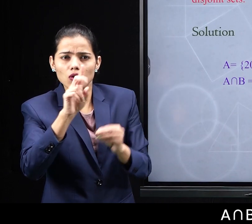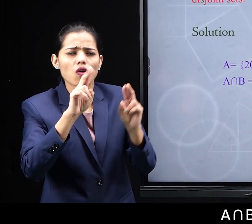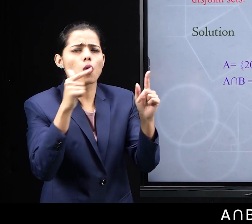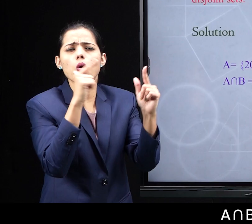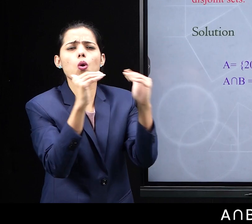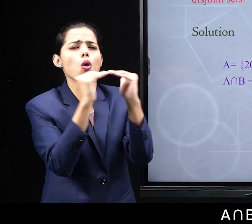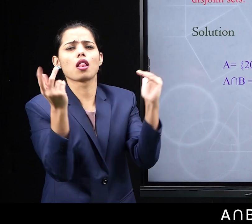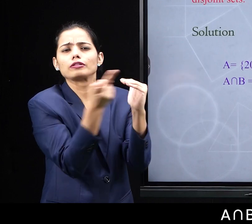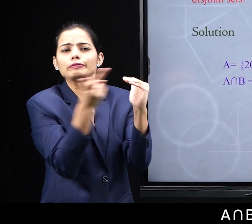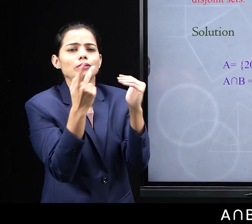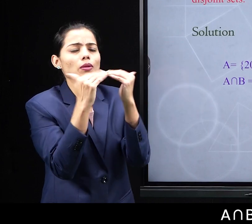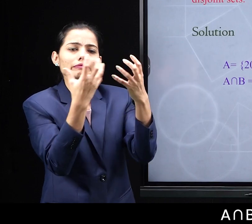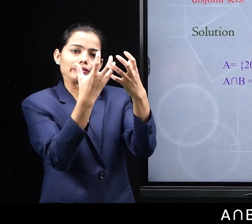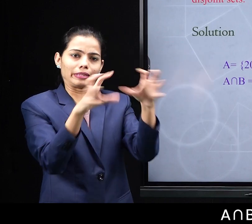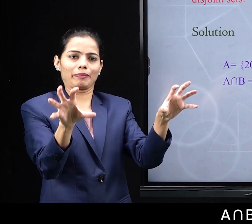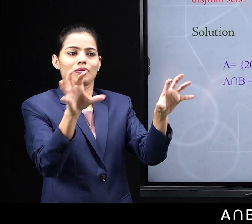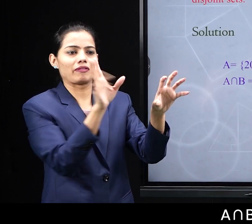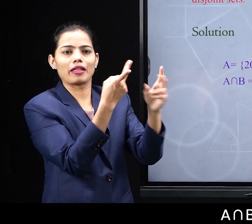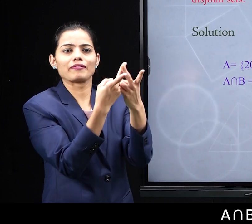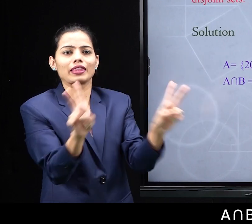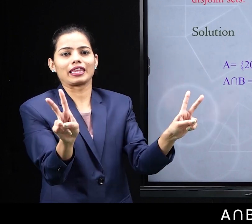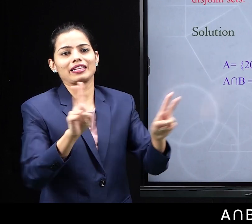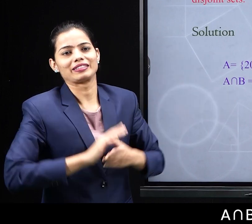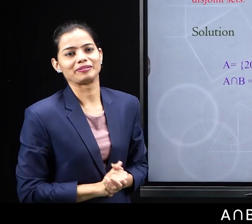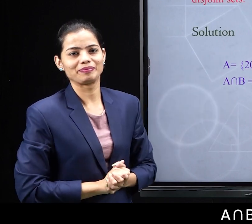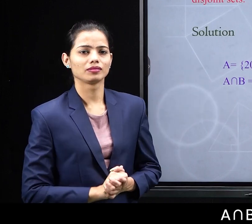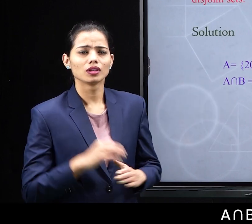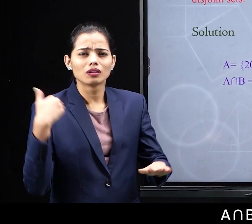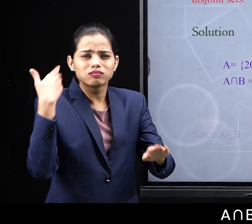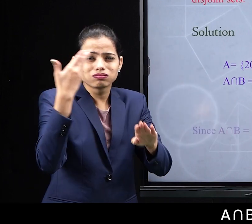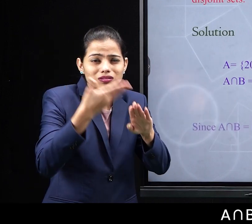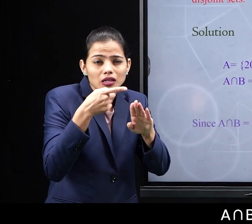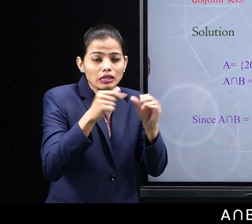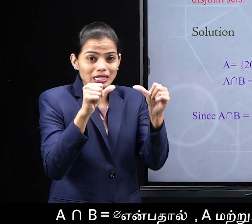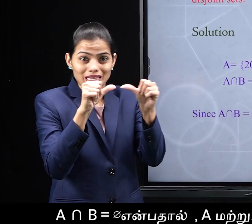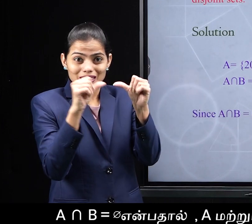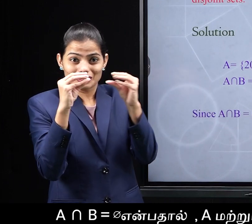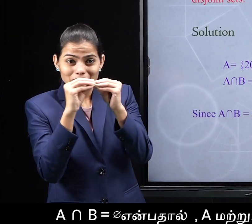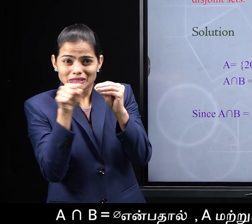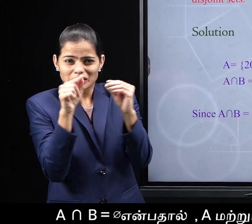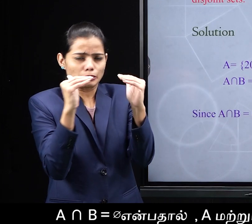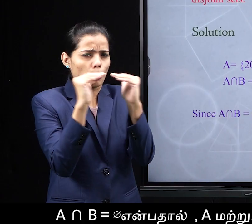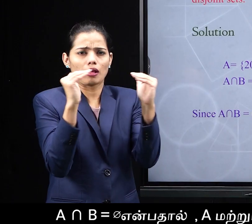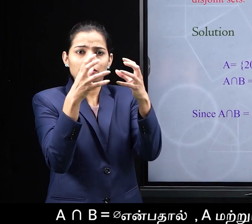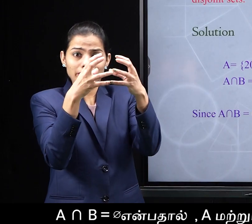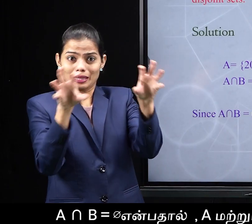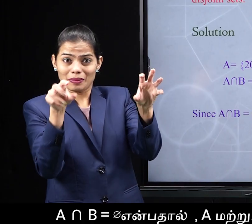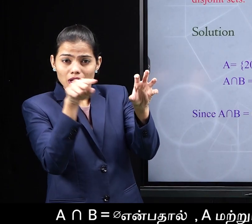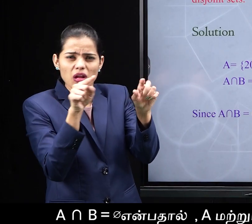அடைப்புக்குறிக்குள் 25, 30, 40, 45. ஈடு சுருள் அடைப்புக்குறி.